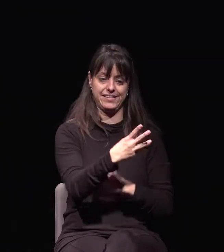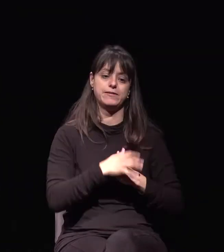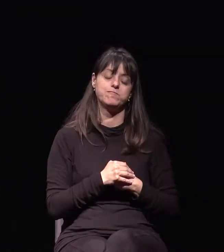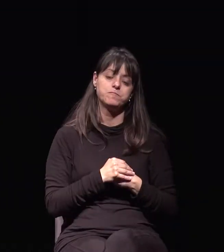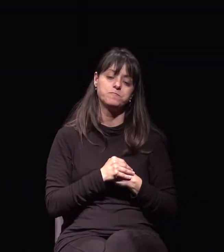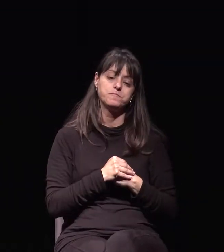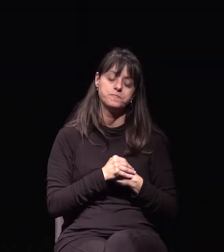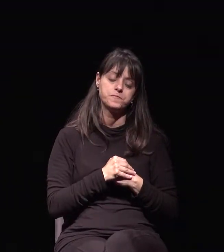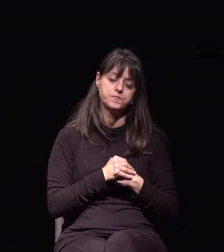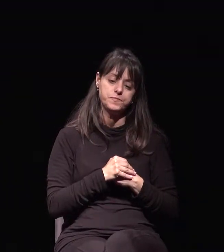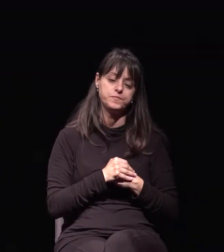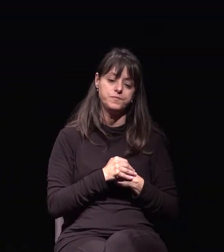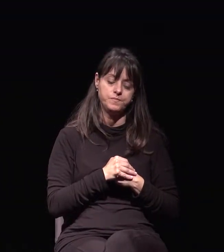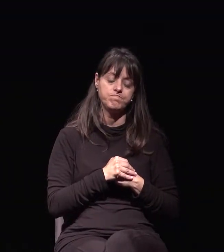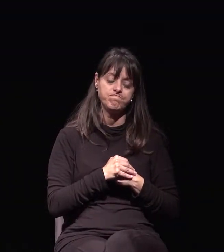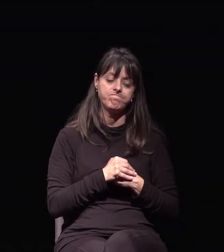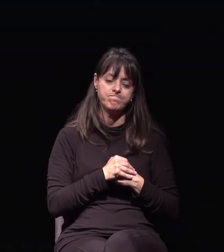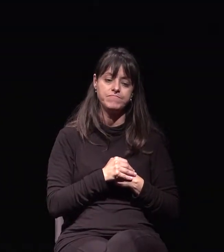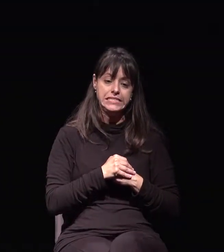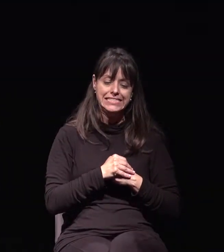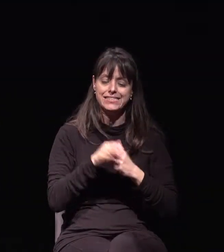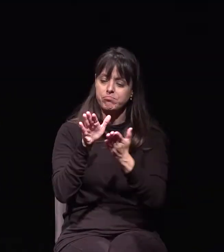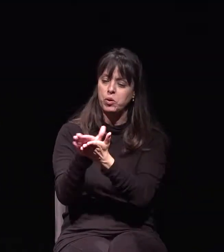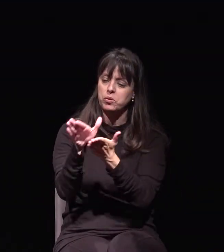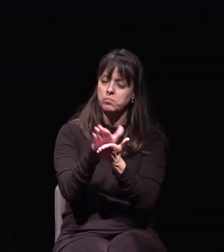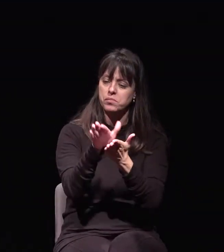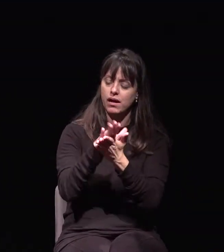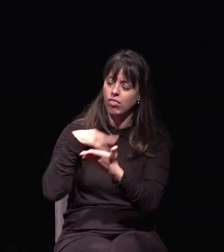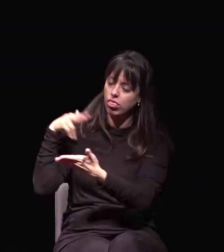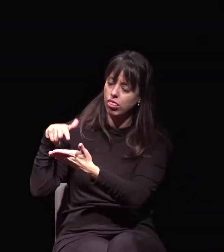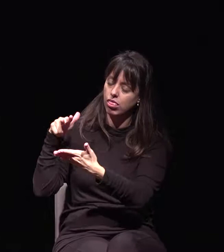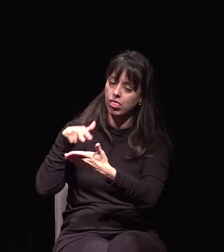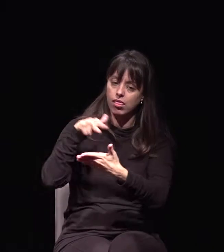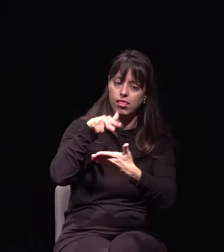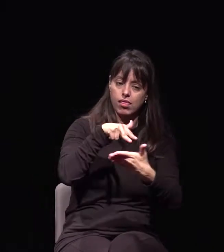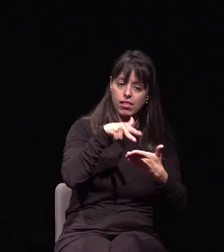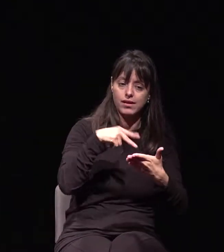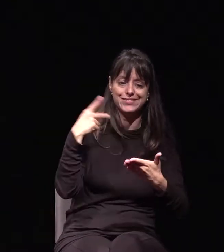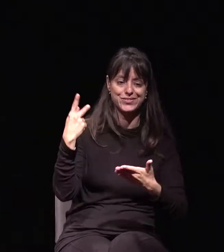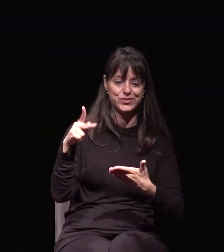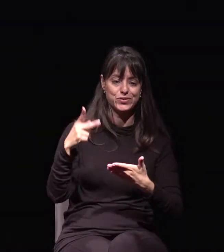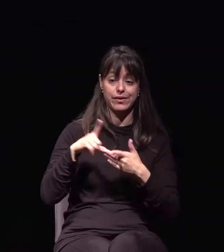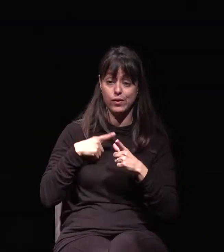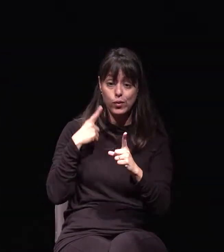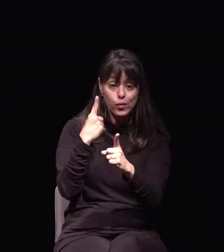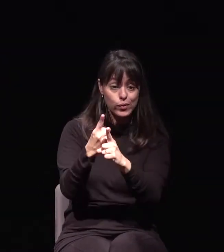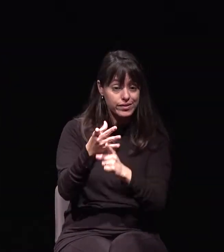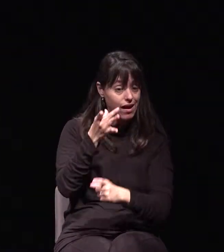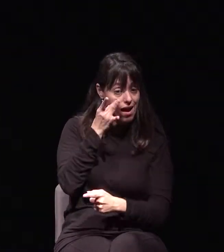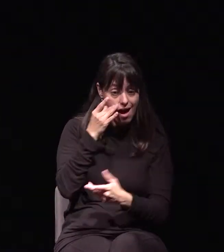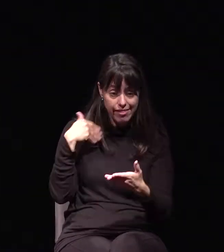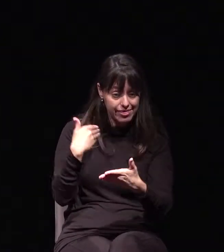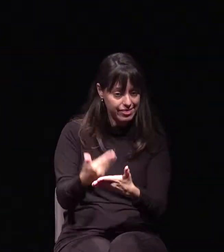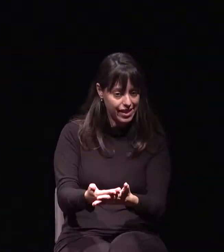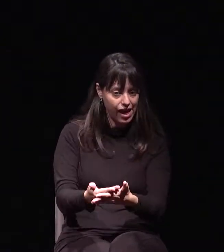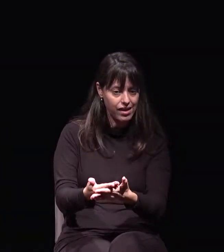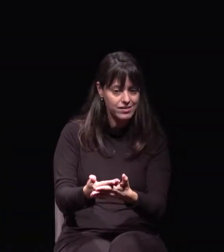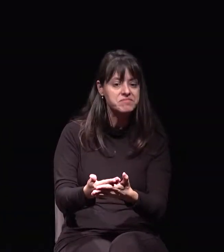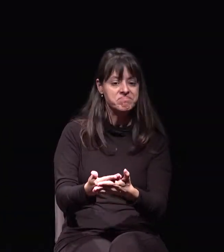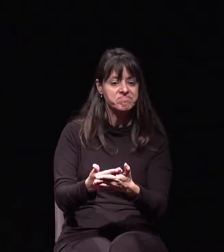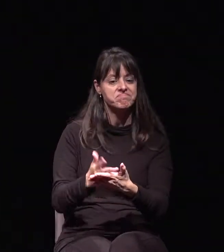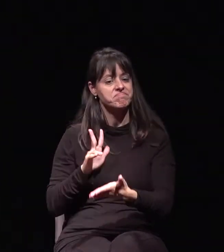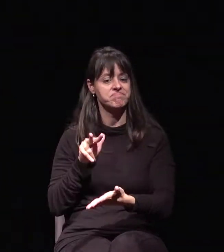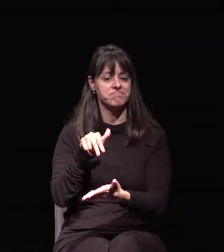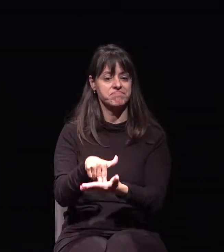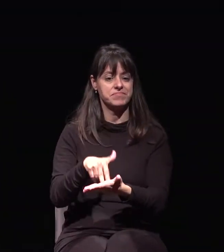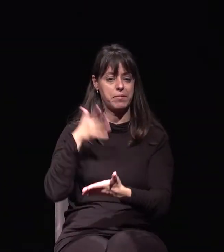Bom, ler a produção da Amelinha, né, e encontrá-la nas ruas até hoje, e poder ouvi-la, né,